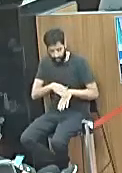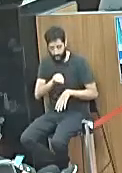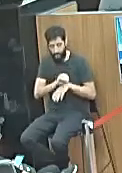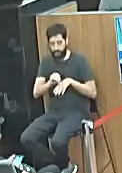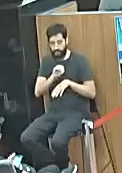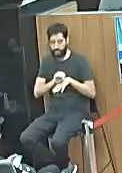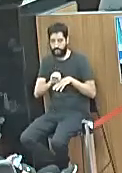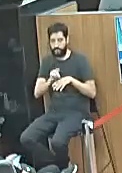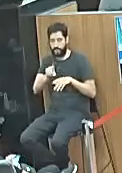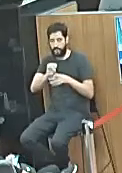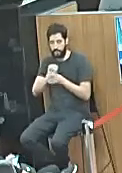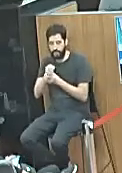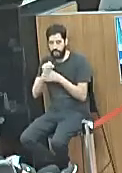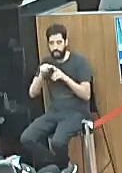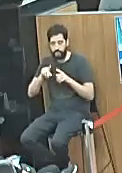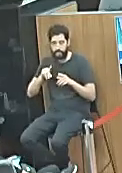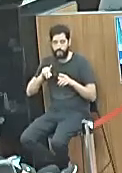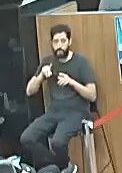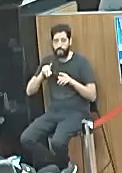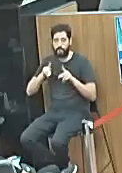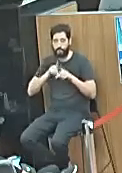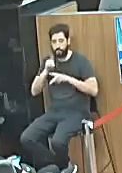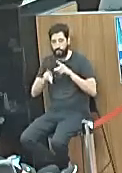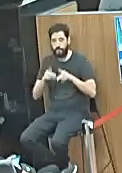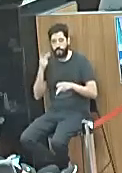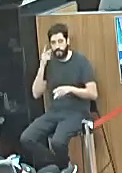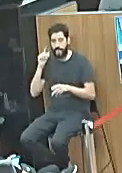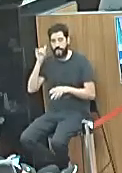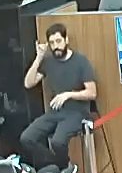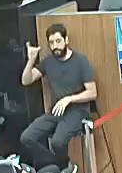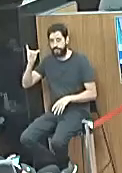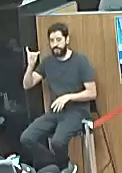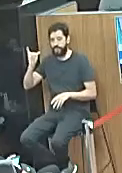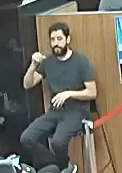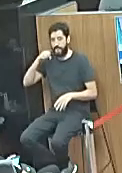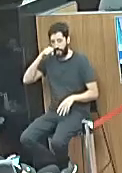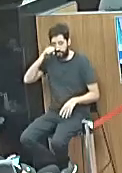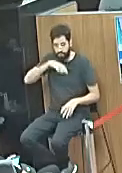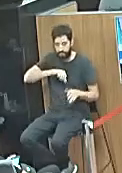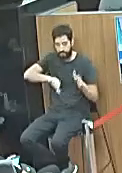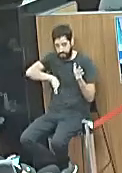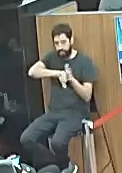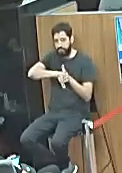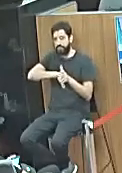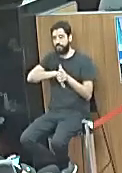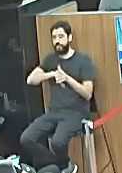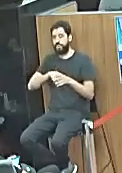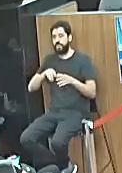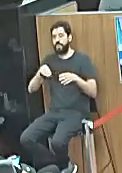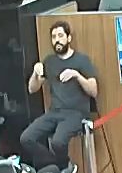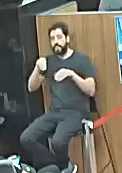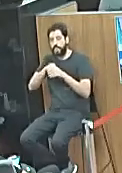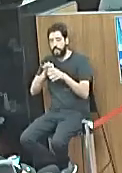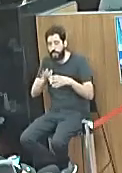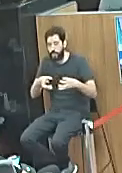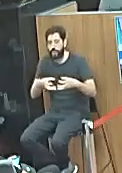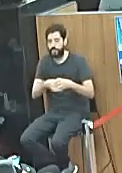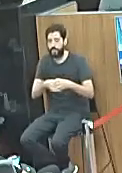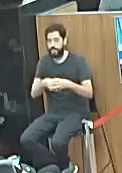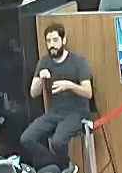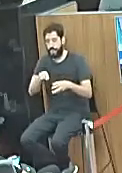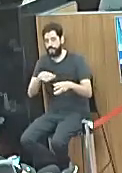assim para a prevenção e controle de homicídios dolosos entre os jovens das comunidades em que o programa atua